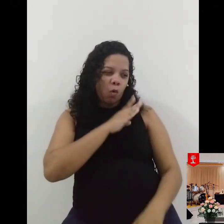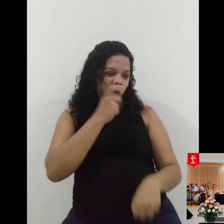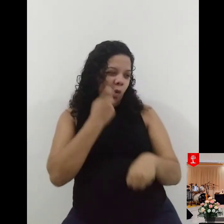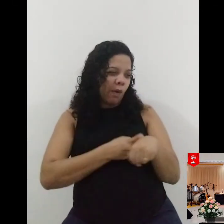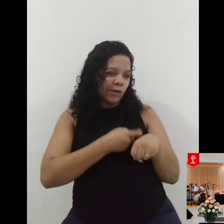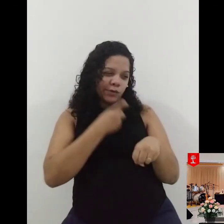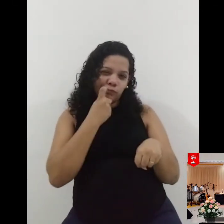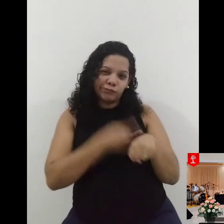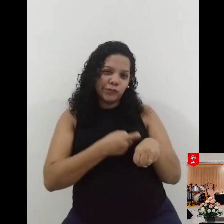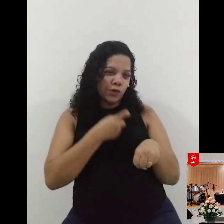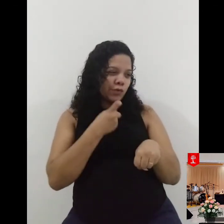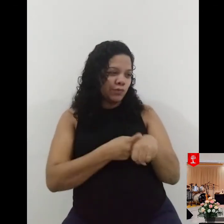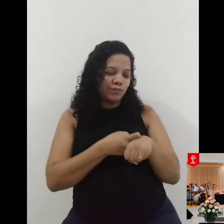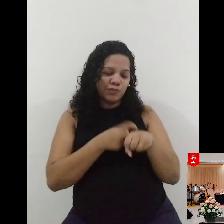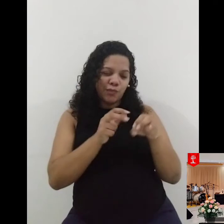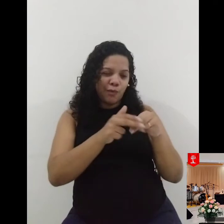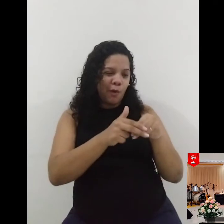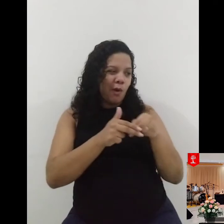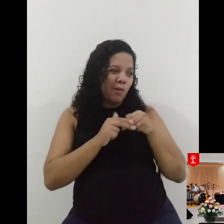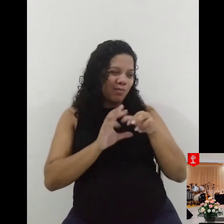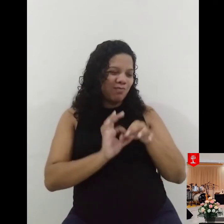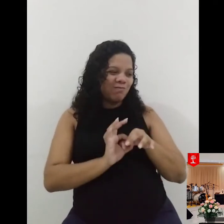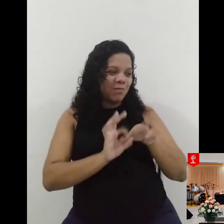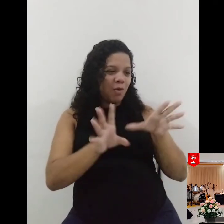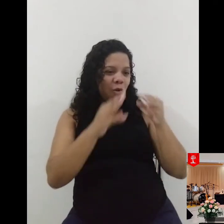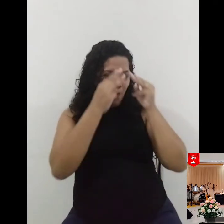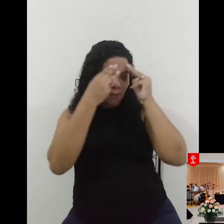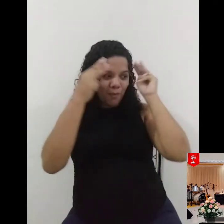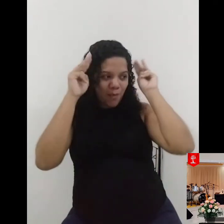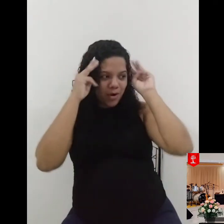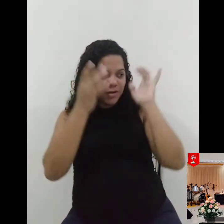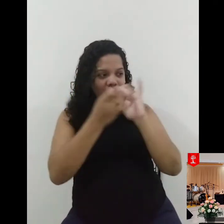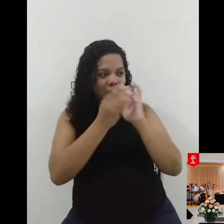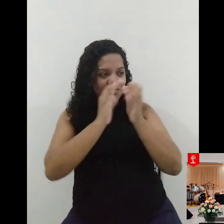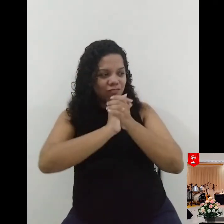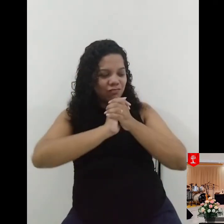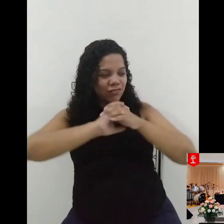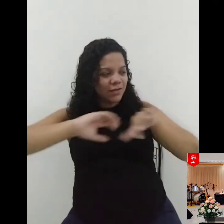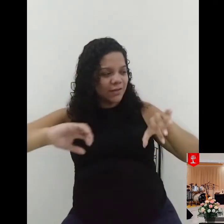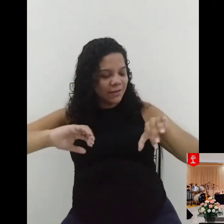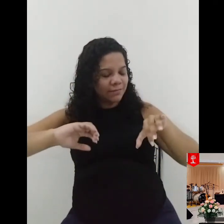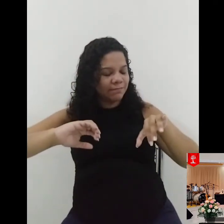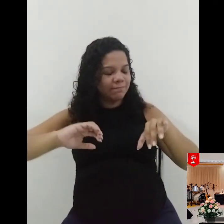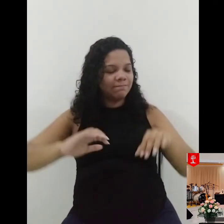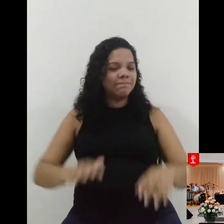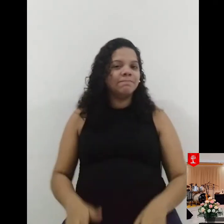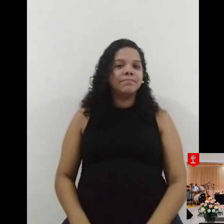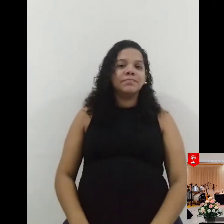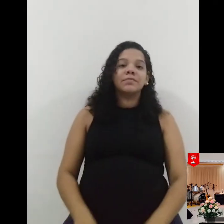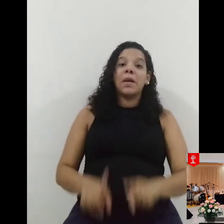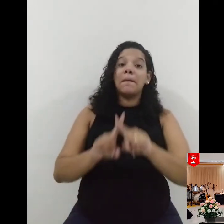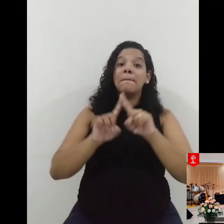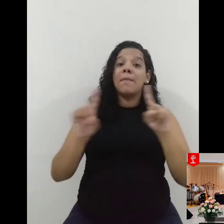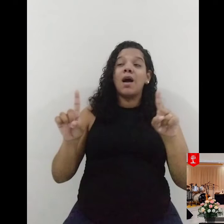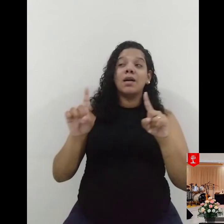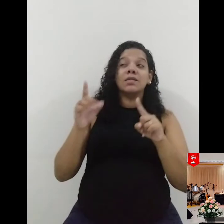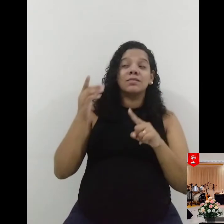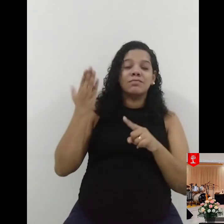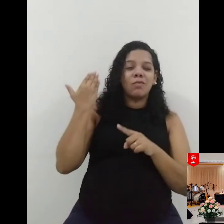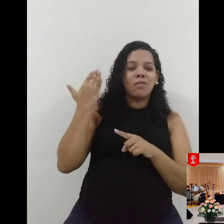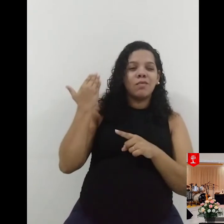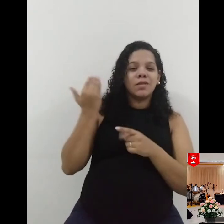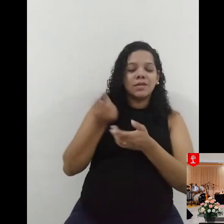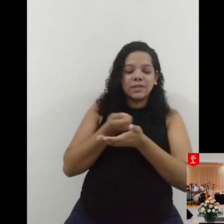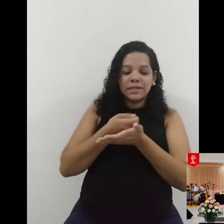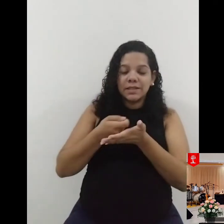uma só carne. E esse texto lá de Gênesis, e que é repetido por Jesus em Mateus, diz: